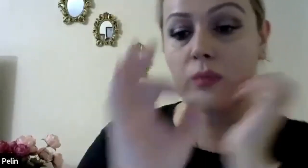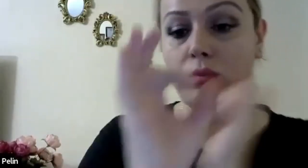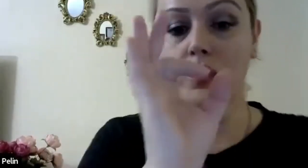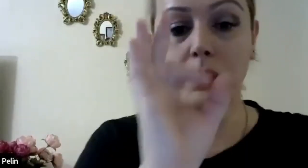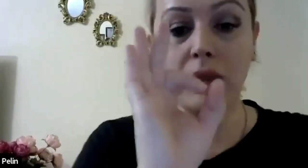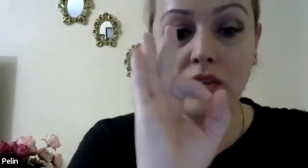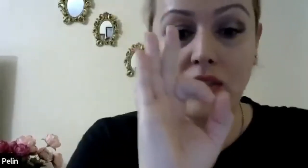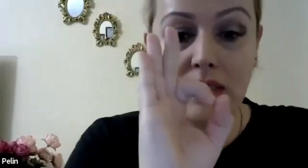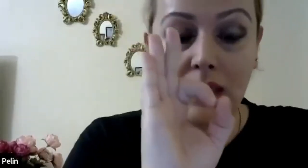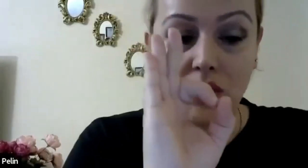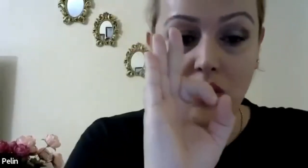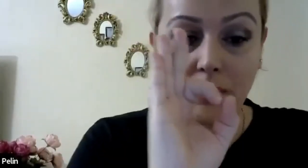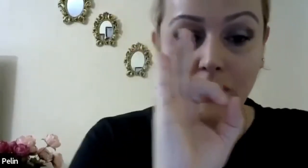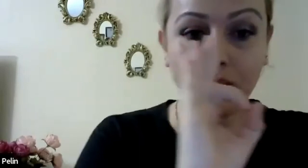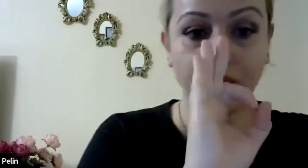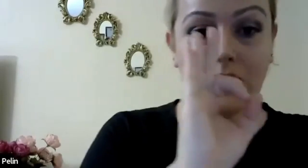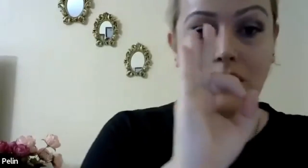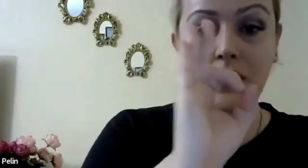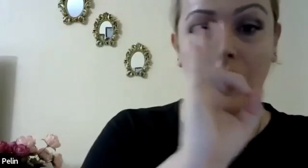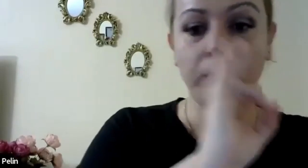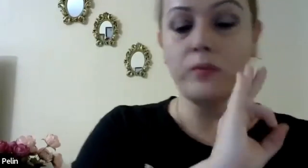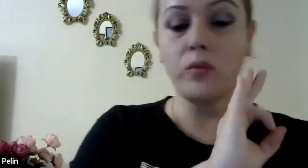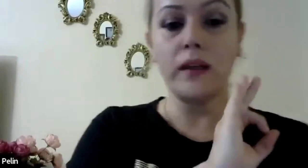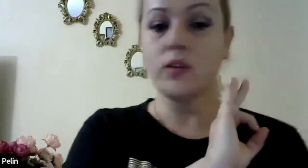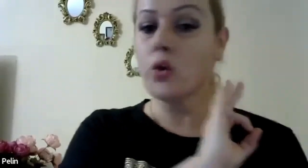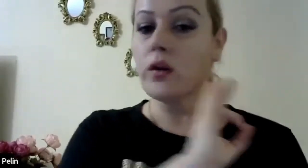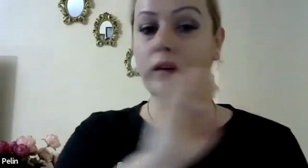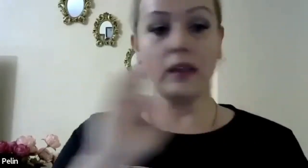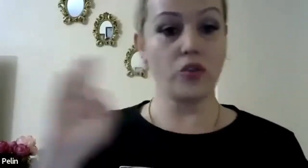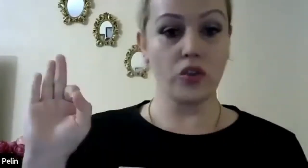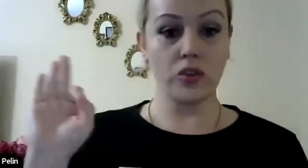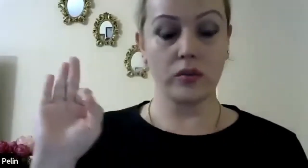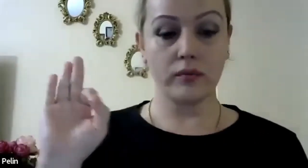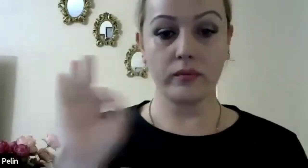yapıyoruz. Birincisi hiç. Sıfır yaptım böyle yana doğru hiç.